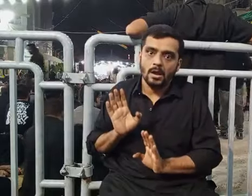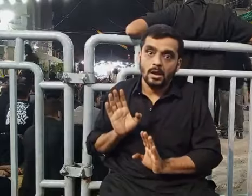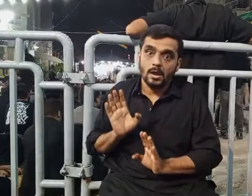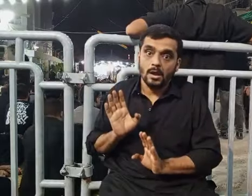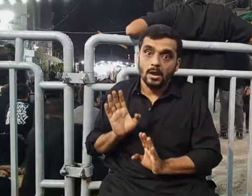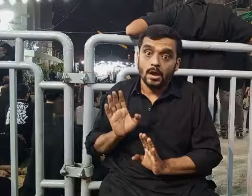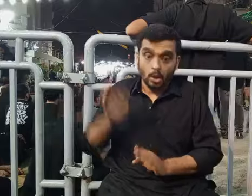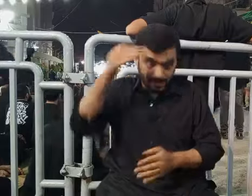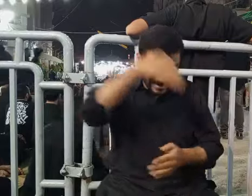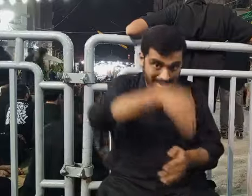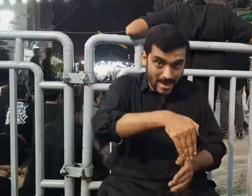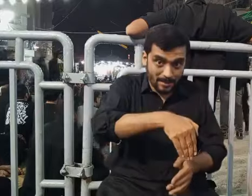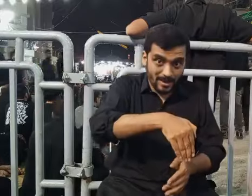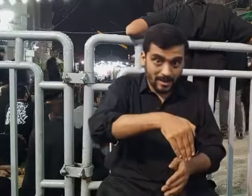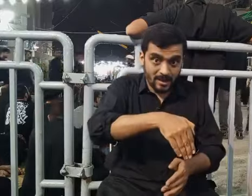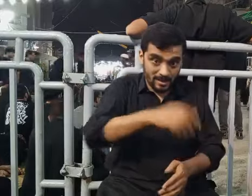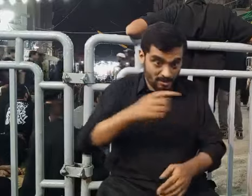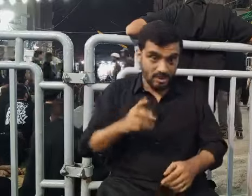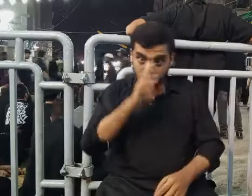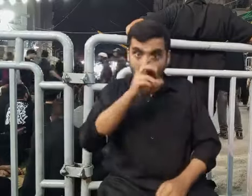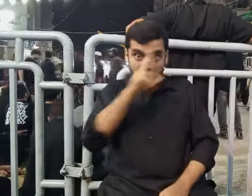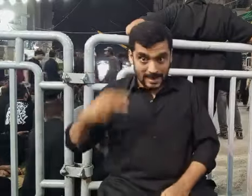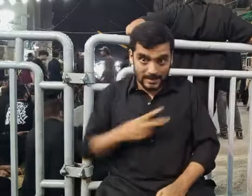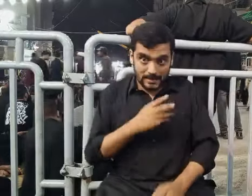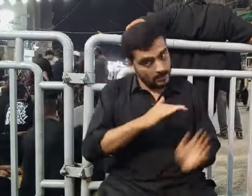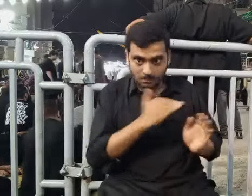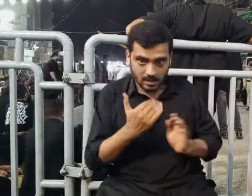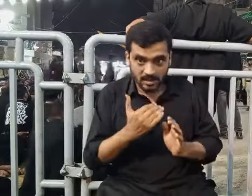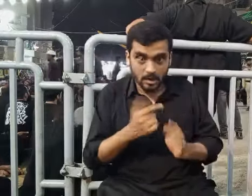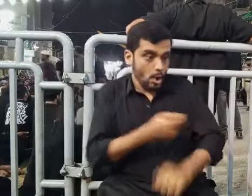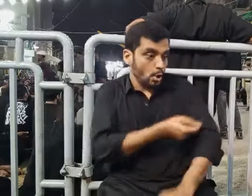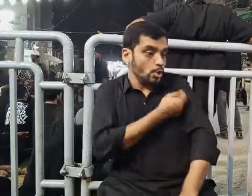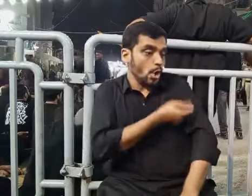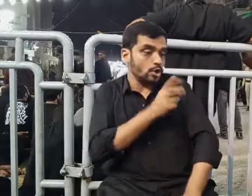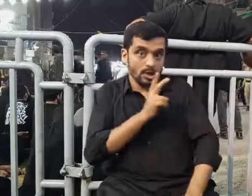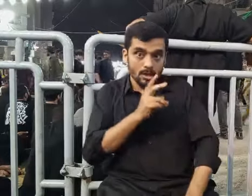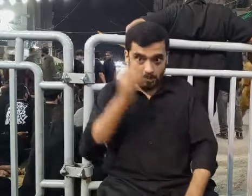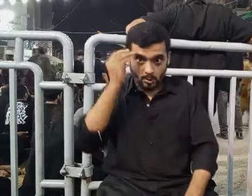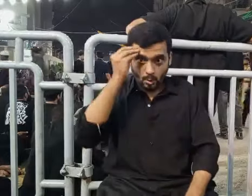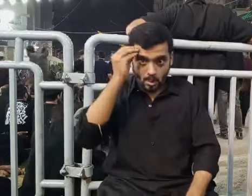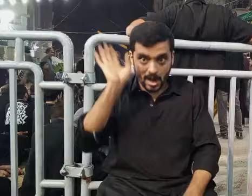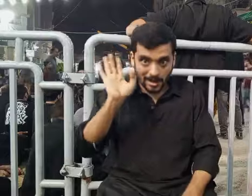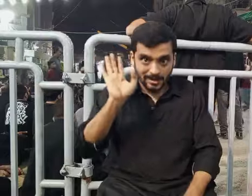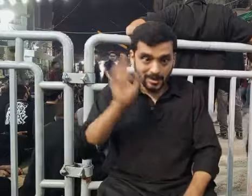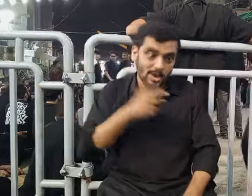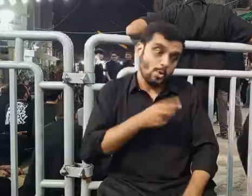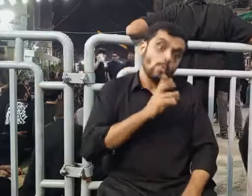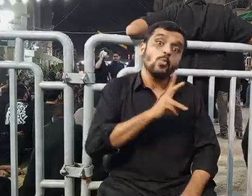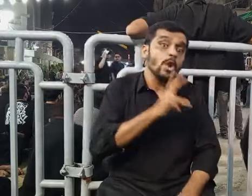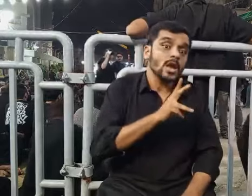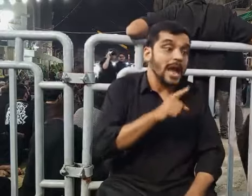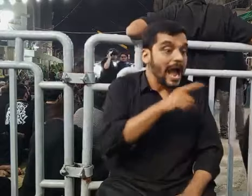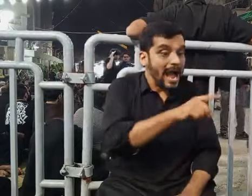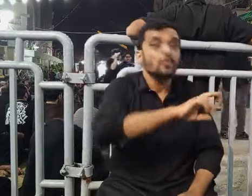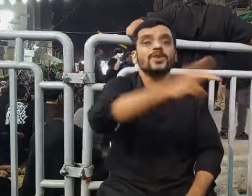ہوتا ہے کاروان میں تو کاروان معمولاً وہاں لے نہیں جاتے کہ مسجد ساسا کے سوہان جو مسجد سالہ کی قریب ہے جس مسجد فقیر نے زیارت کی، ان کے نام سے پوری